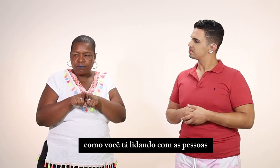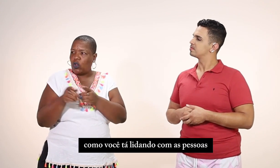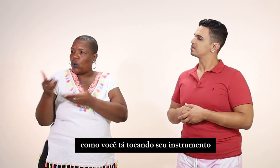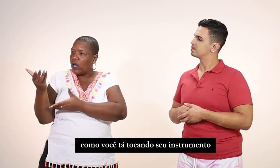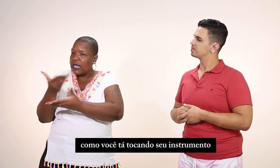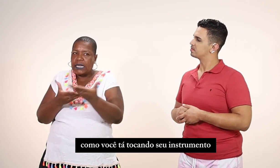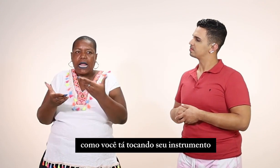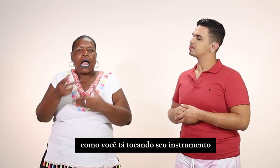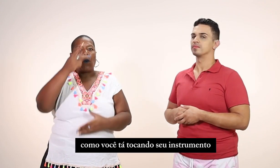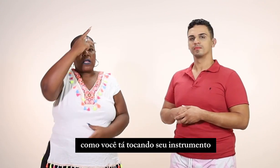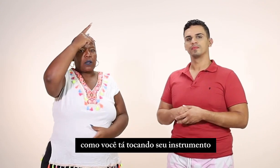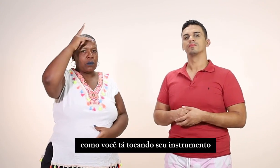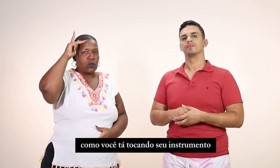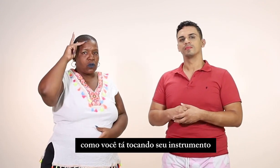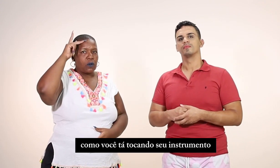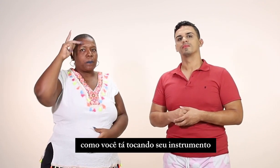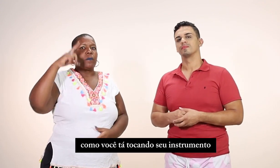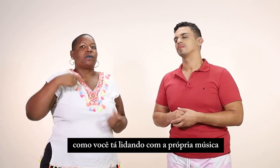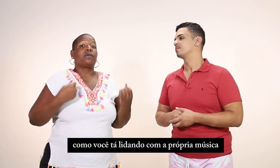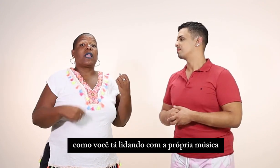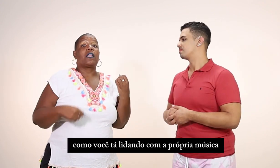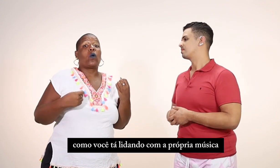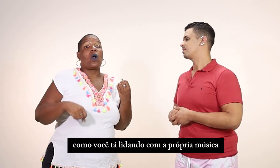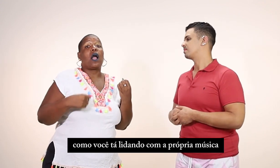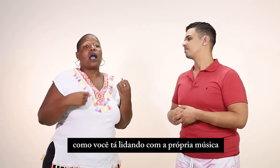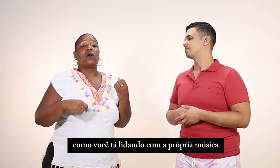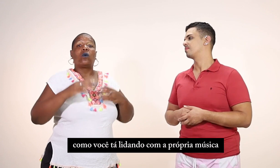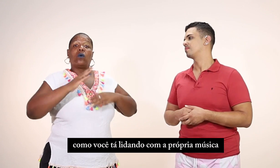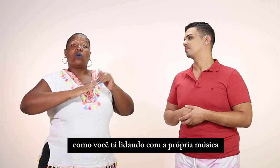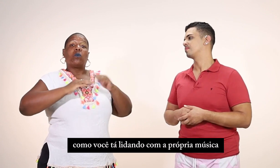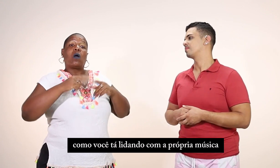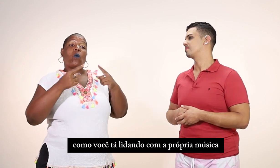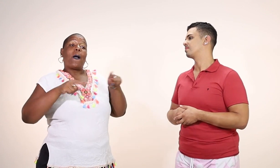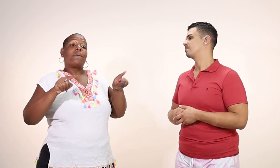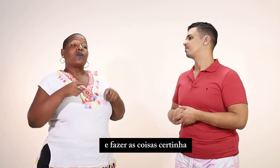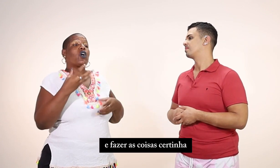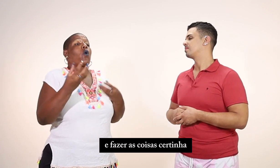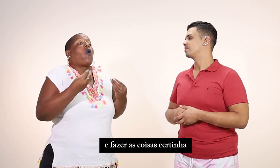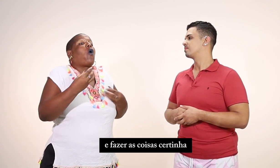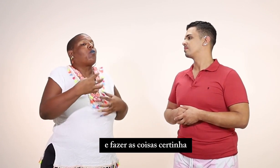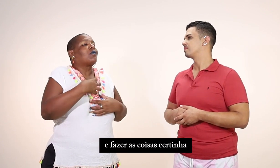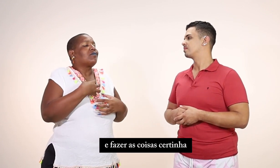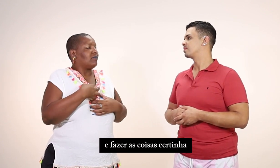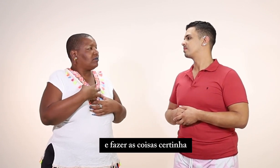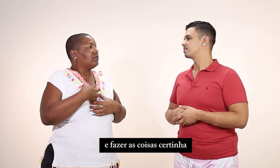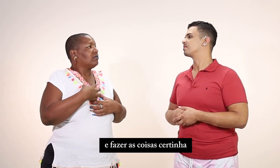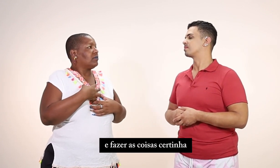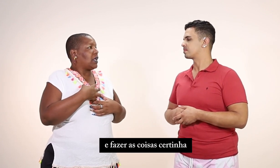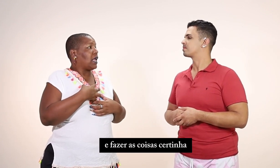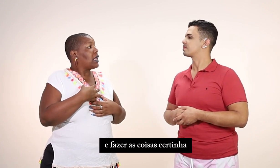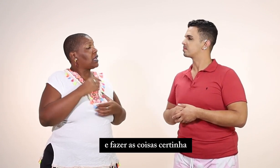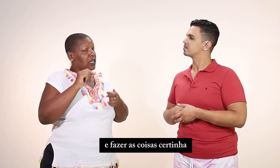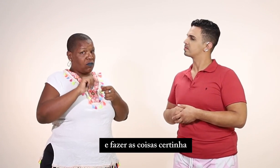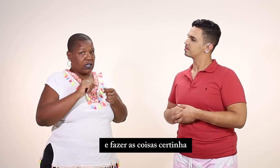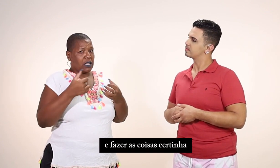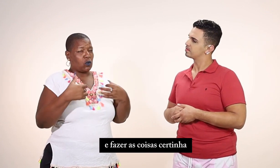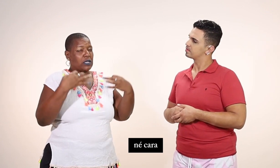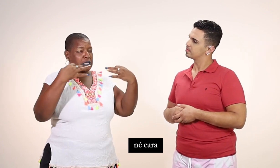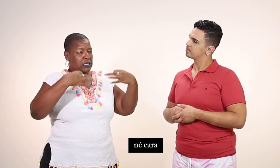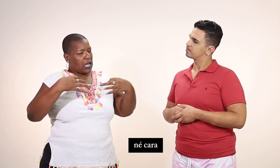como você está tocando seu instrumento, como você está lidando com a própria música e fazer as coisas certinhas, né, cara? Fazer